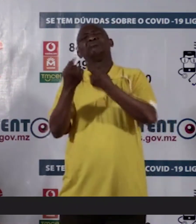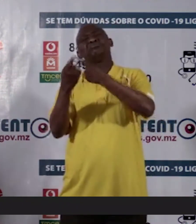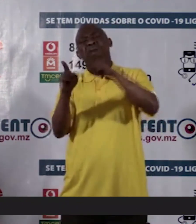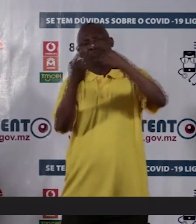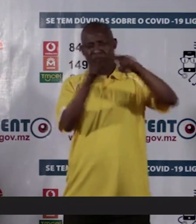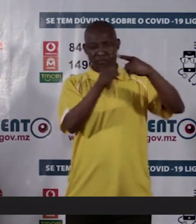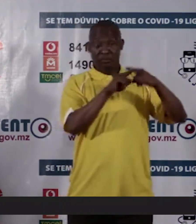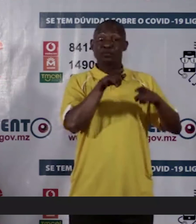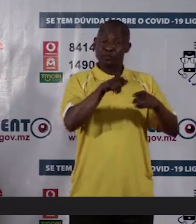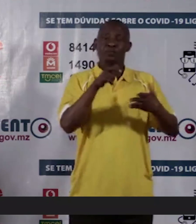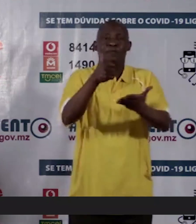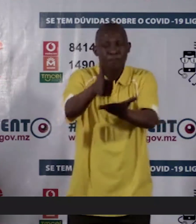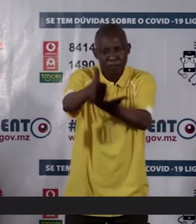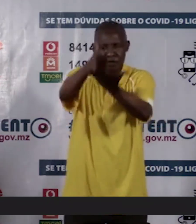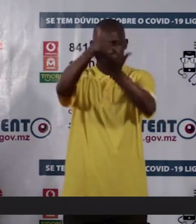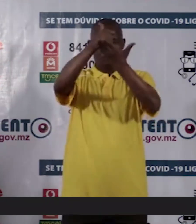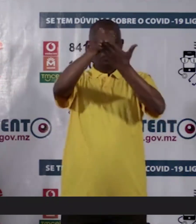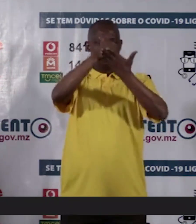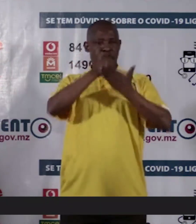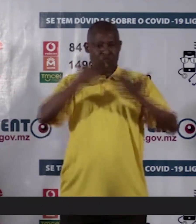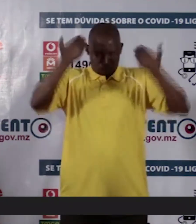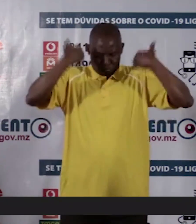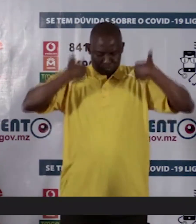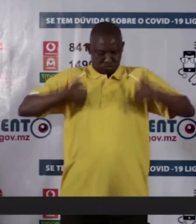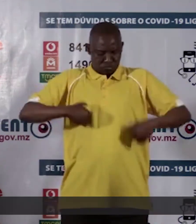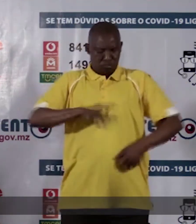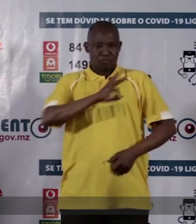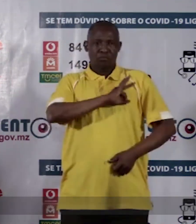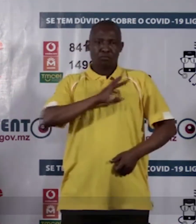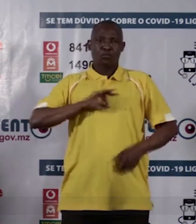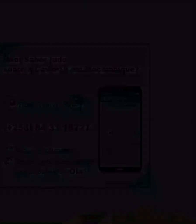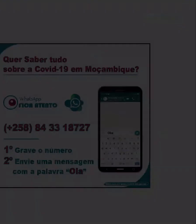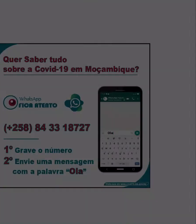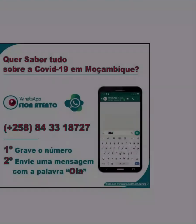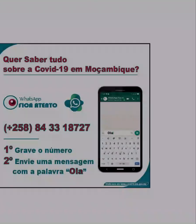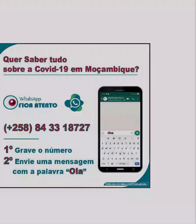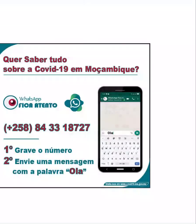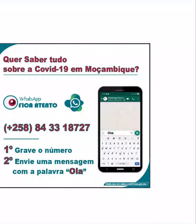para o aumento da imunidade do nosso corpo. E muito obrigado.